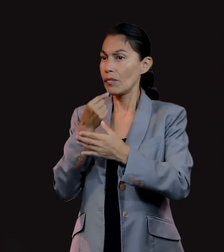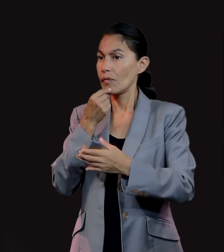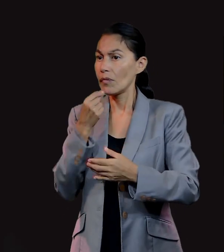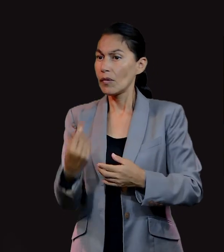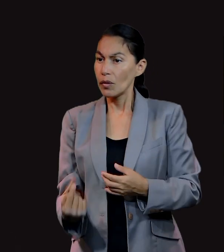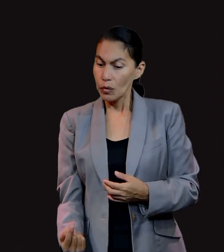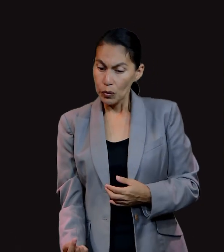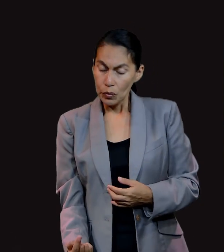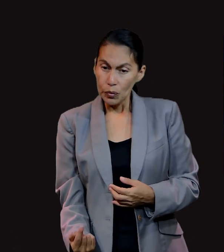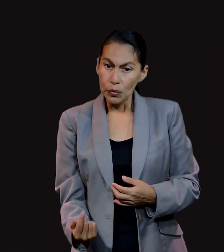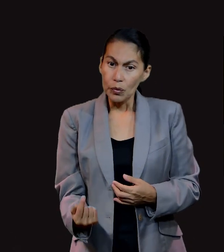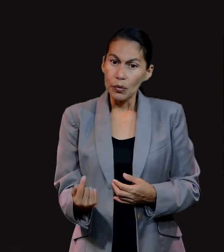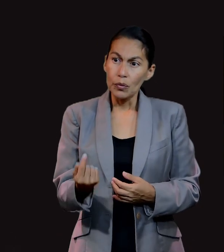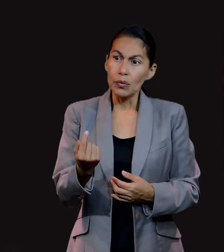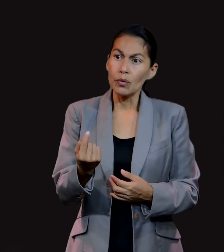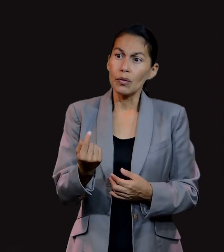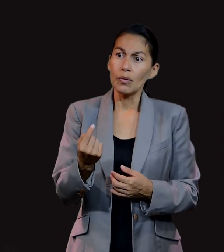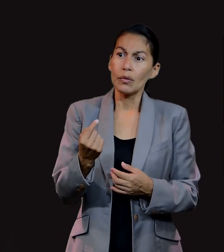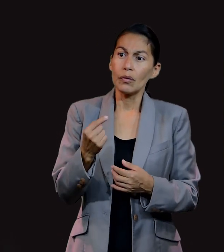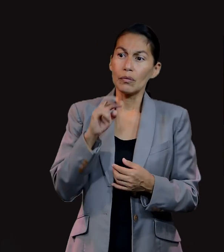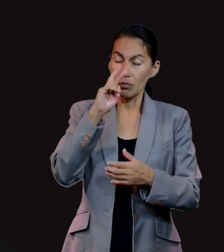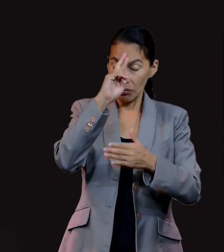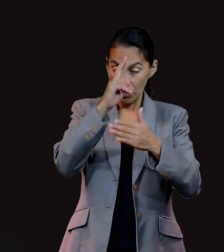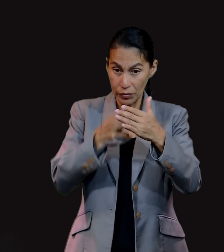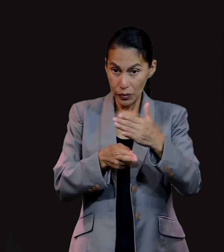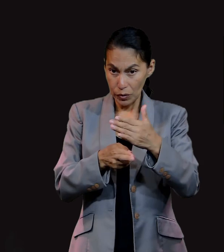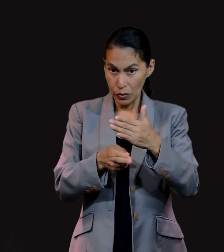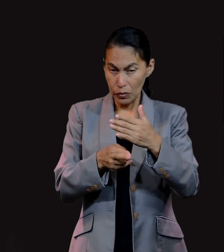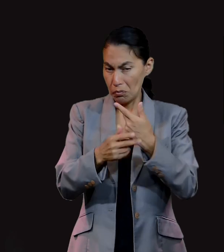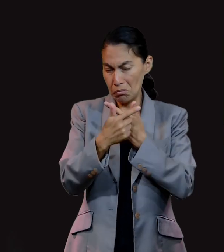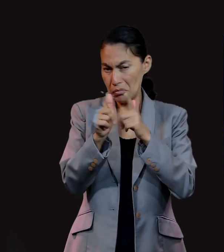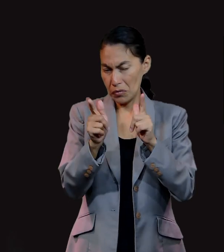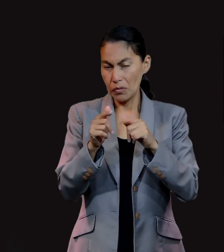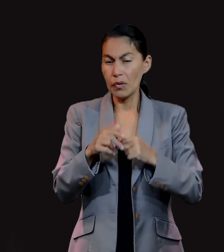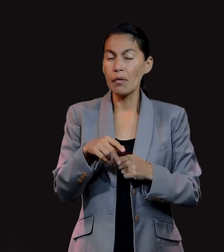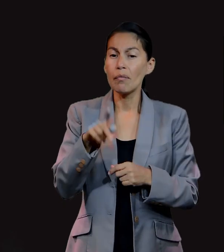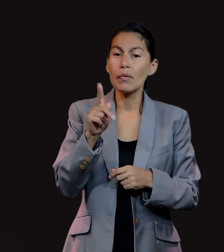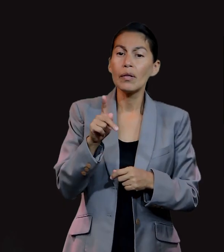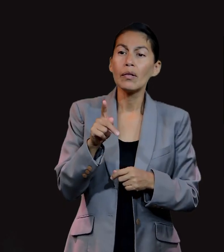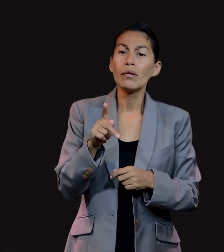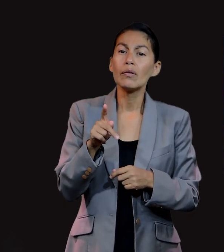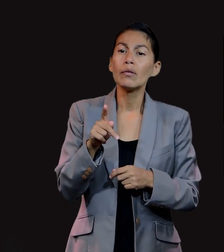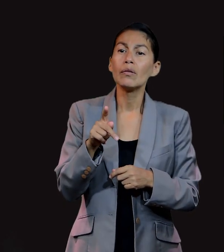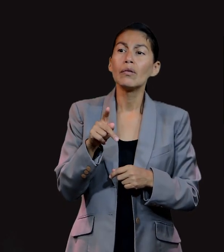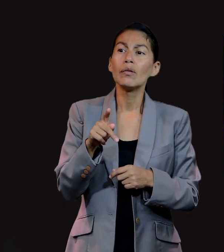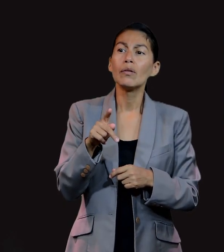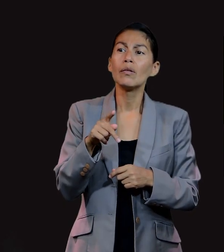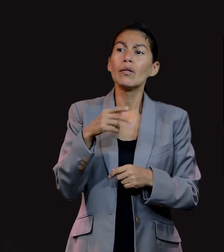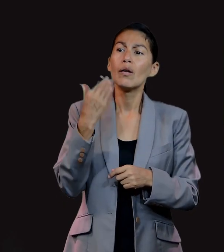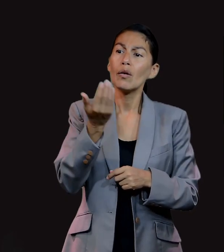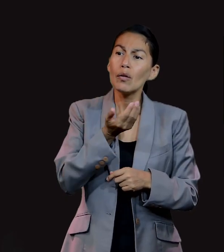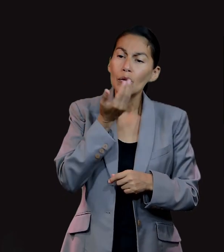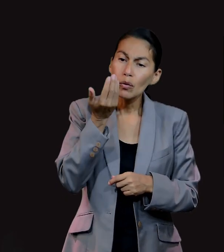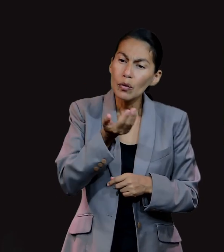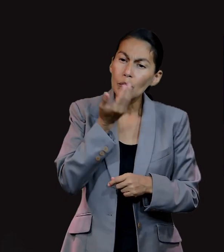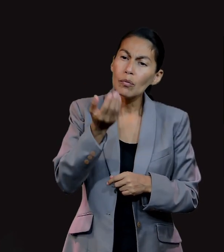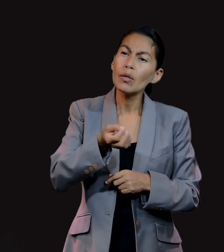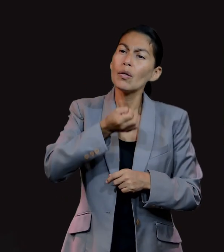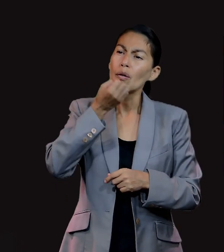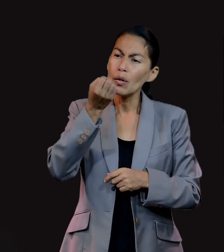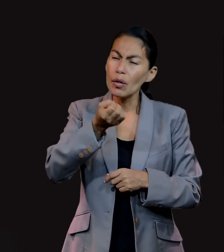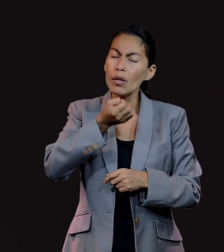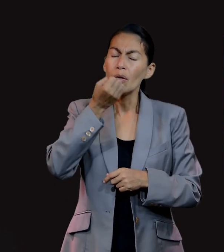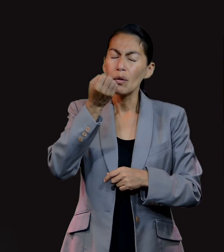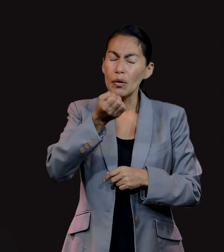pequeño, independientemente de qué religión uno practique, ese hábito se